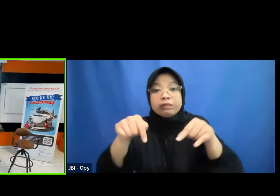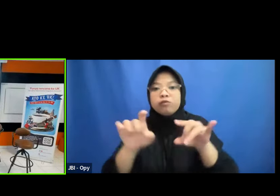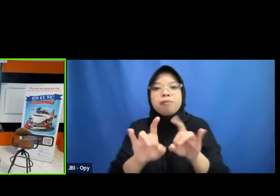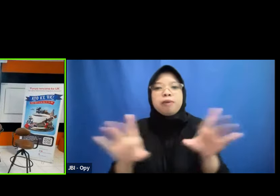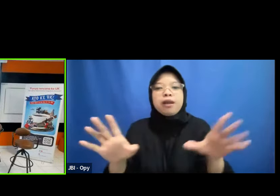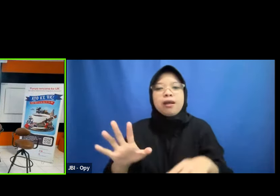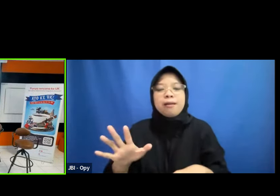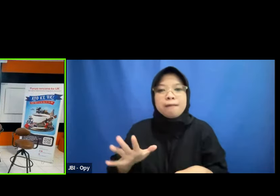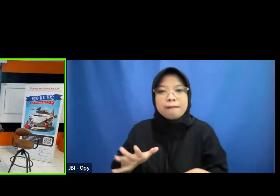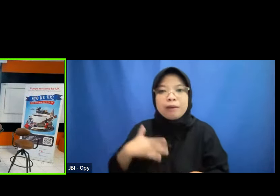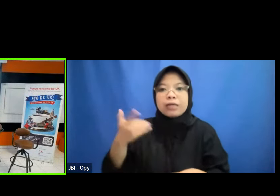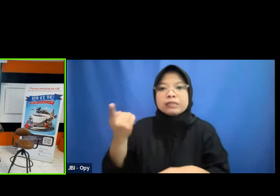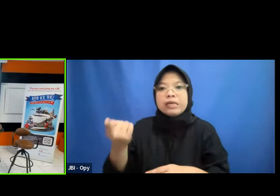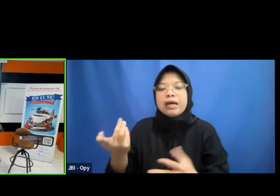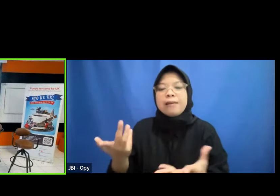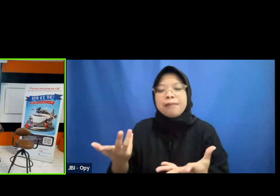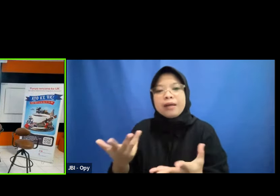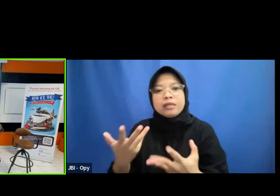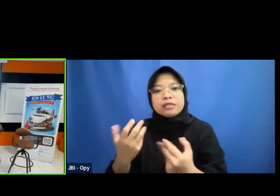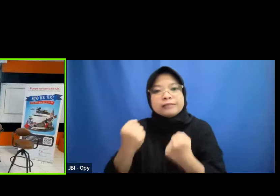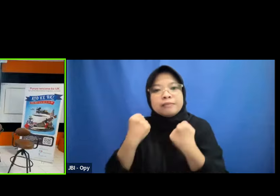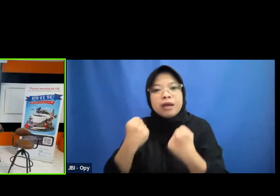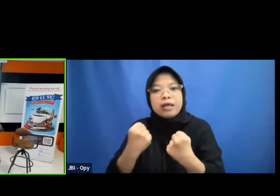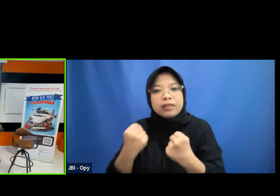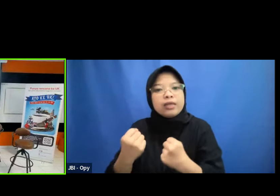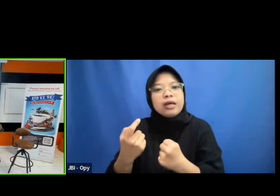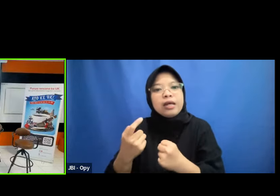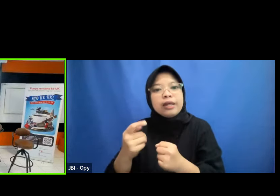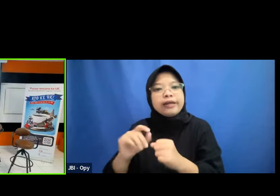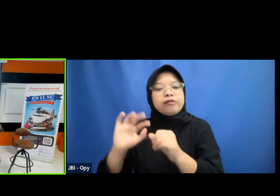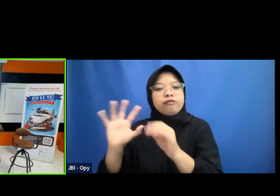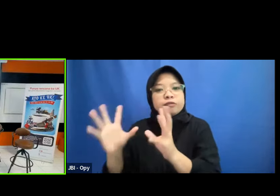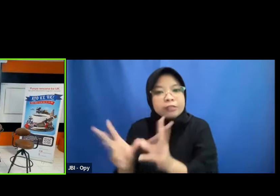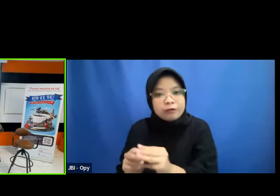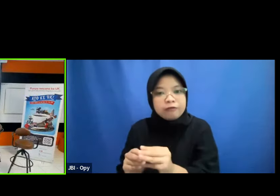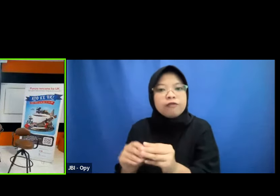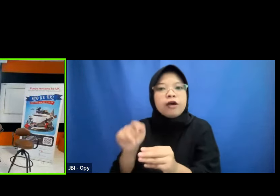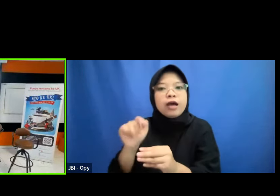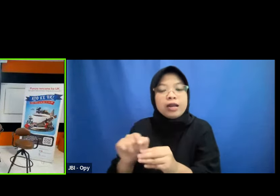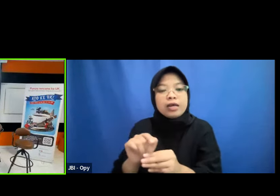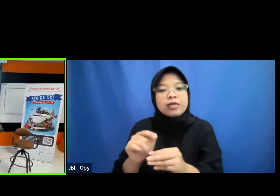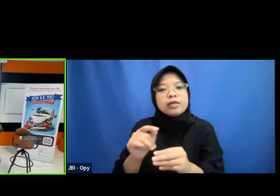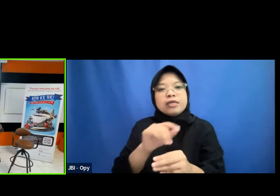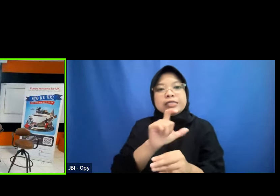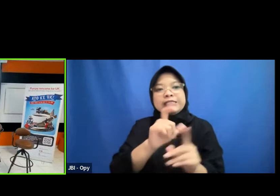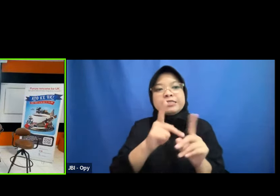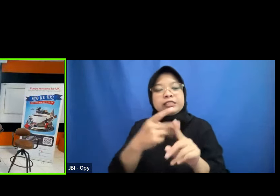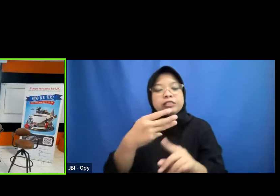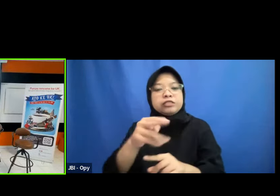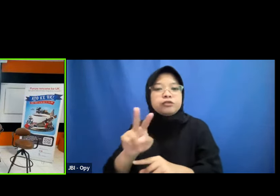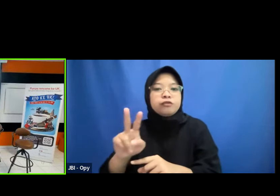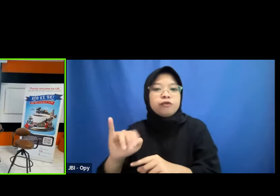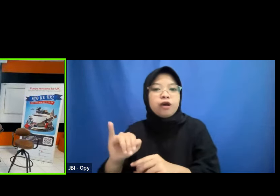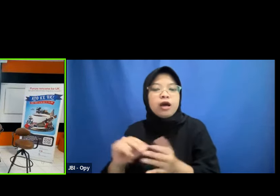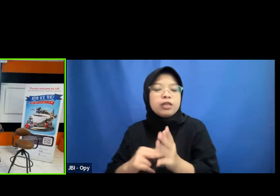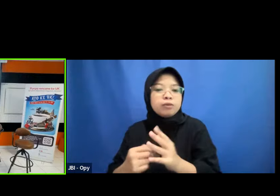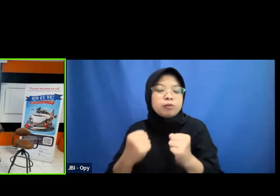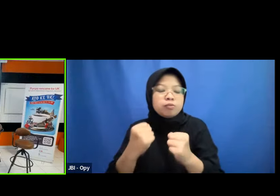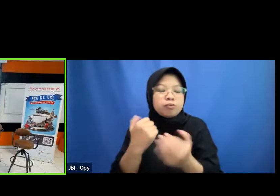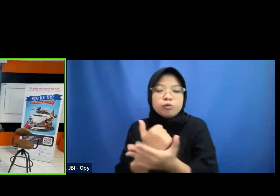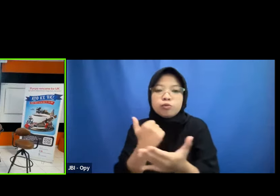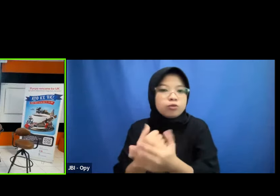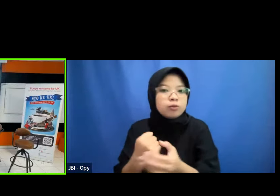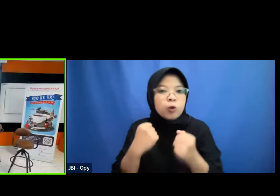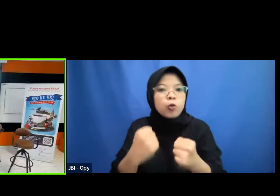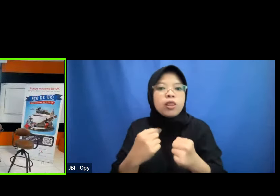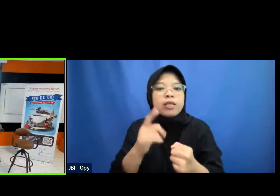aku merasakan banget sih semangat apa ya inklusivitas dan diversity yang ada di Cibening ini itu betul-betul e very strong gitu dan apa